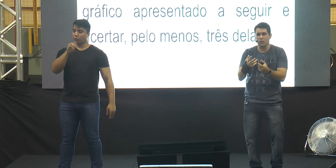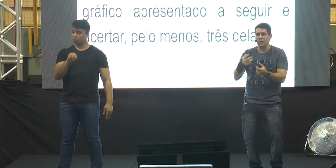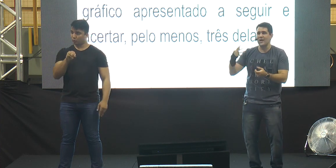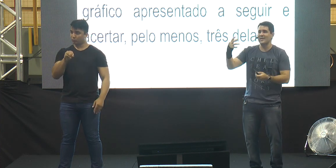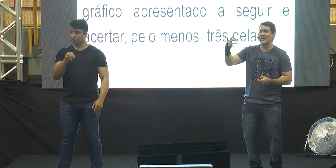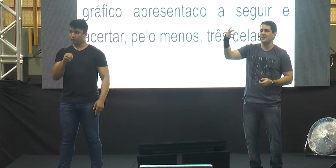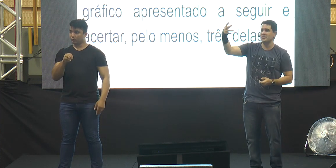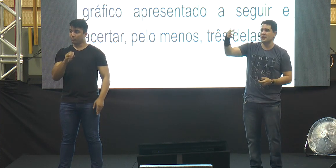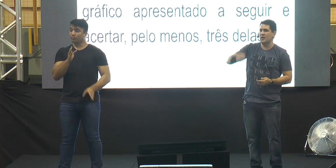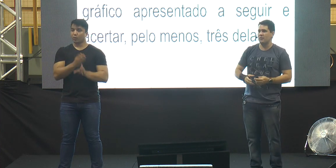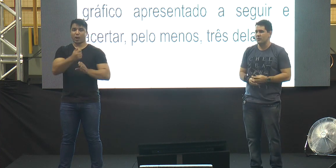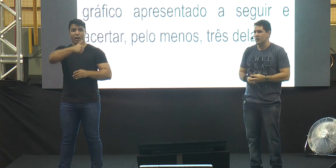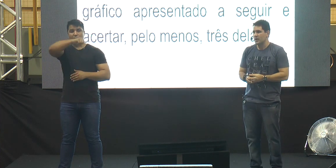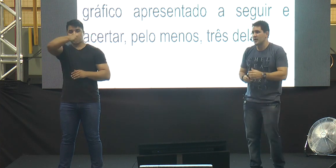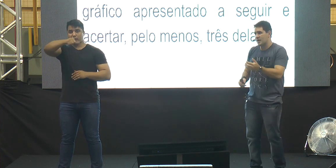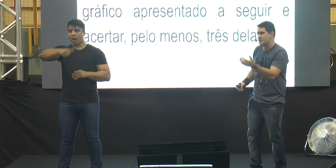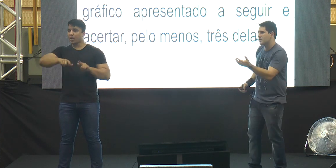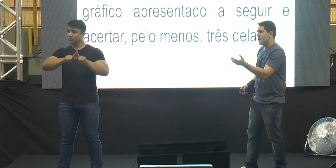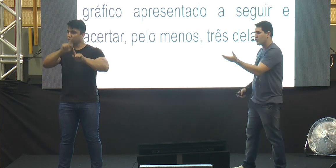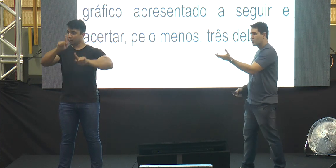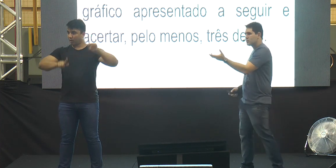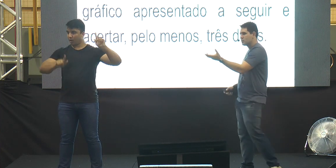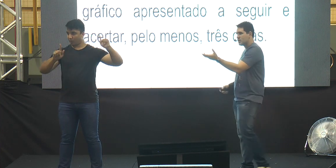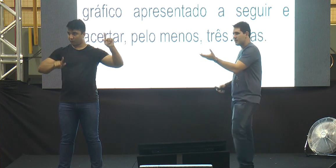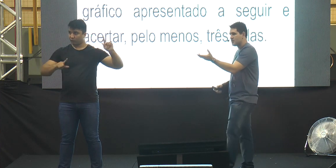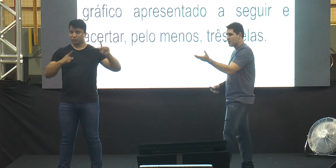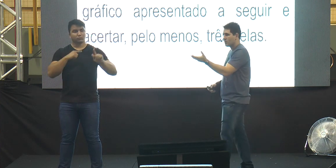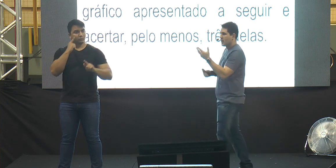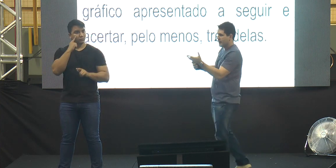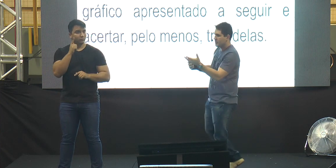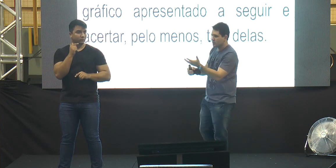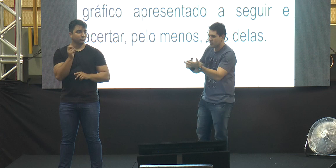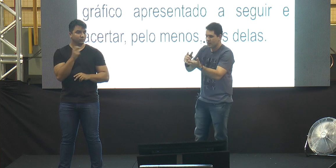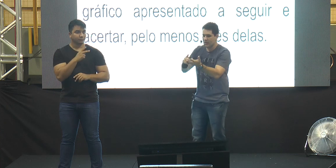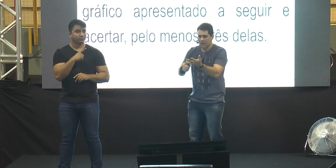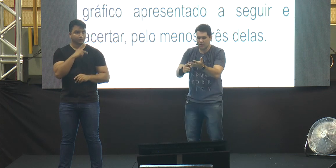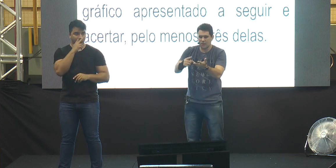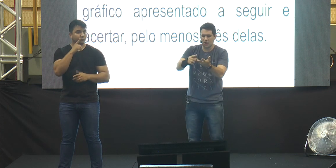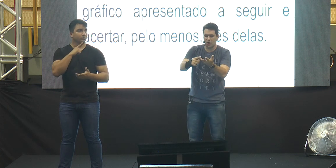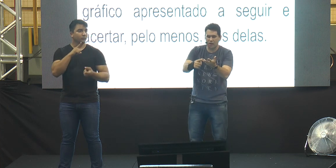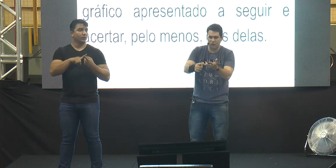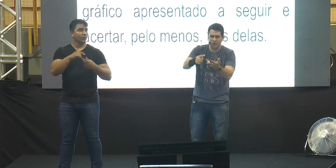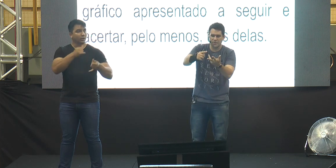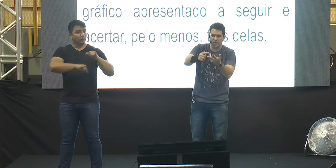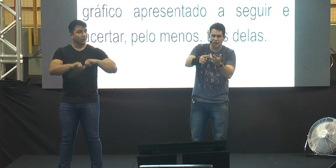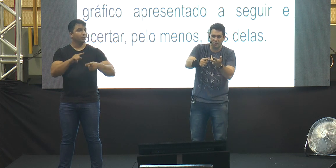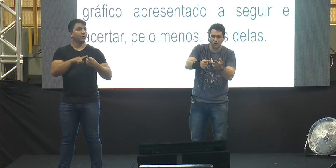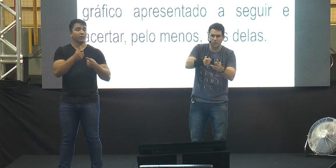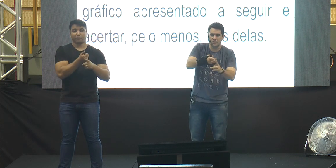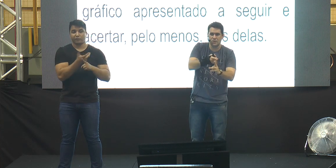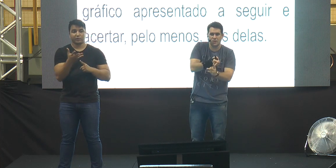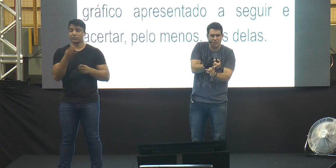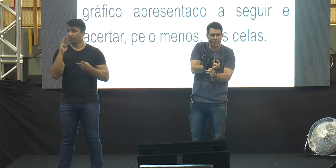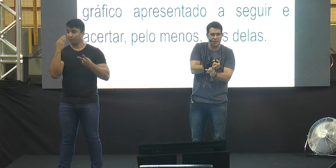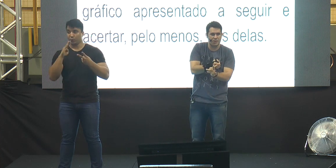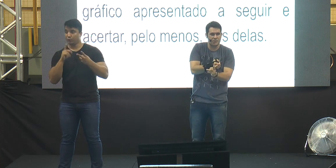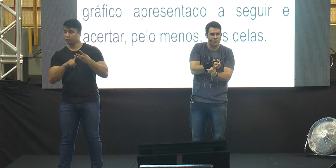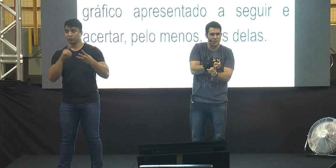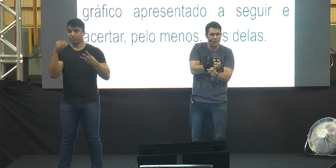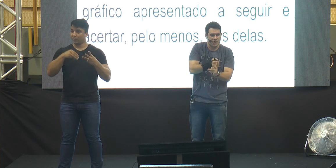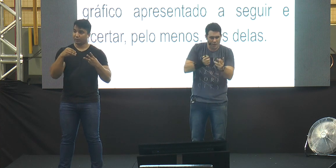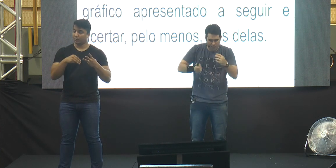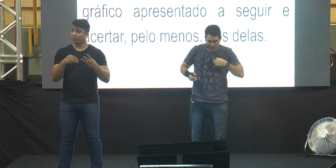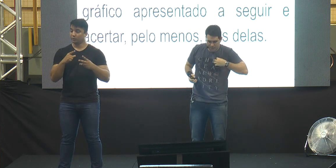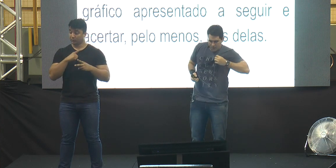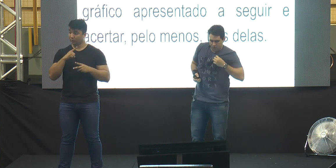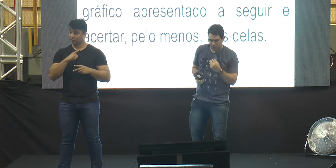eu envolvo análise de gráfico. E análise de gráfico, como todo mundo já percebeu, é tanto cobrado em química, em física, em biologia e